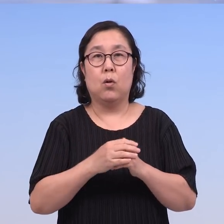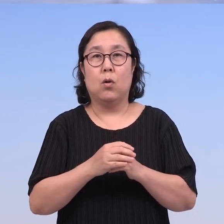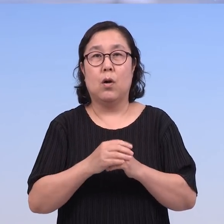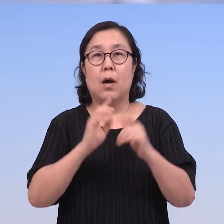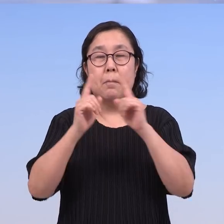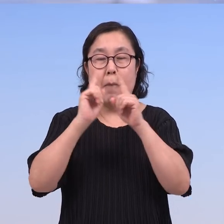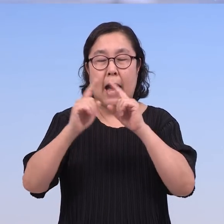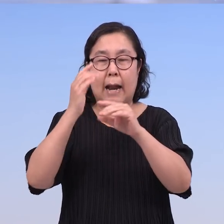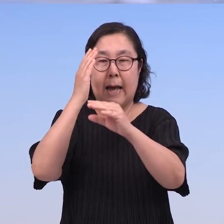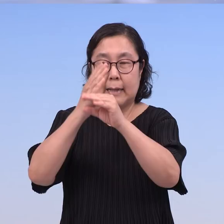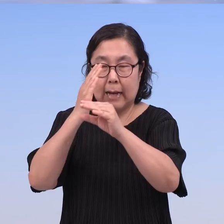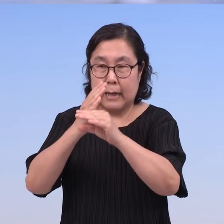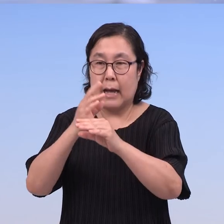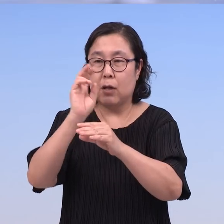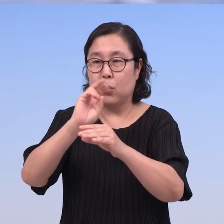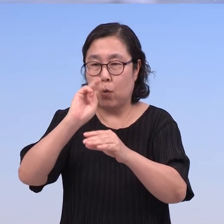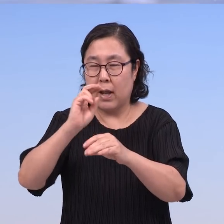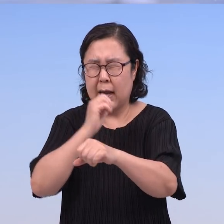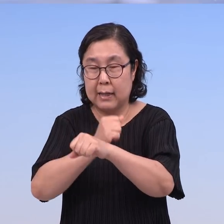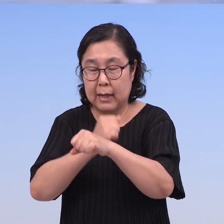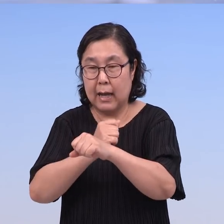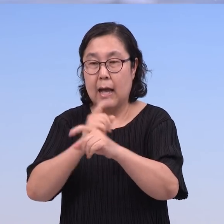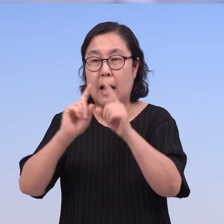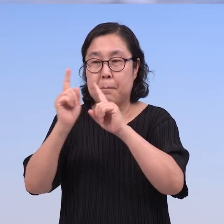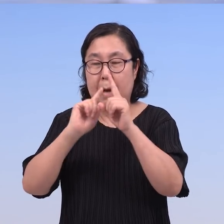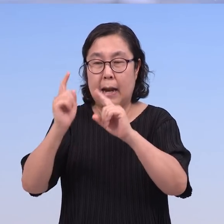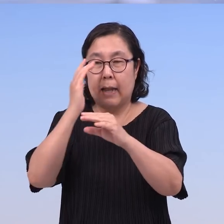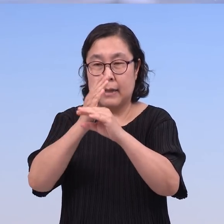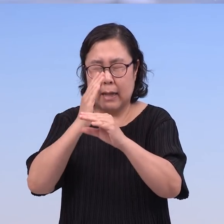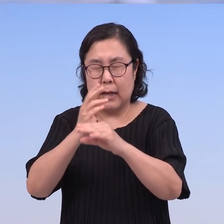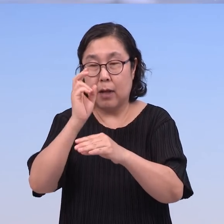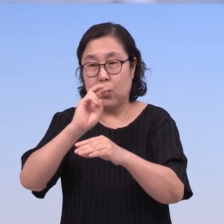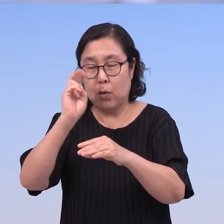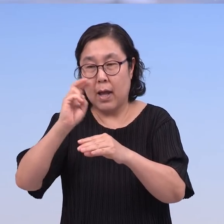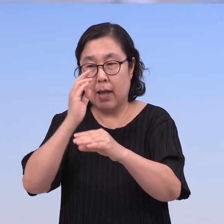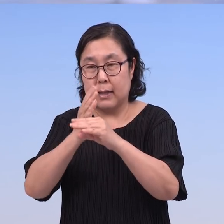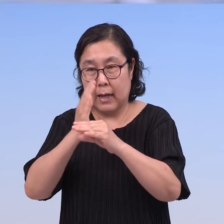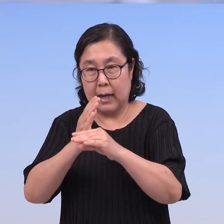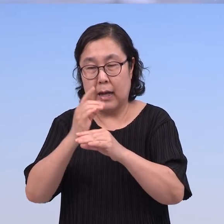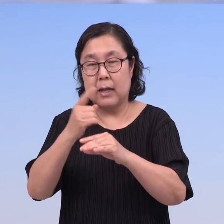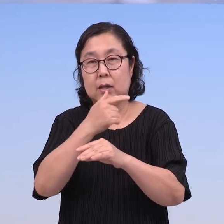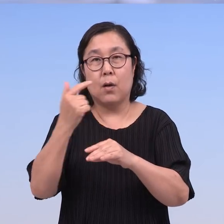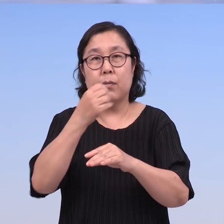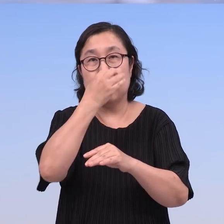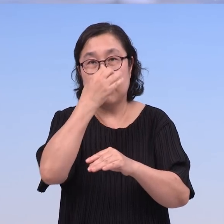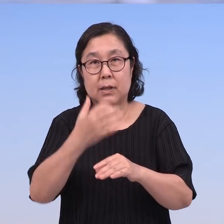그리고 또 말했다 노래했다 말했다 노래했다는 게 이게 진짜 해롭대요.